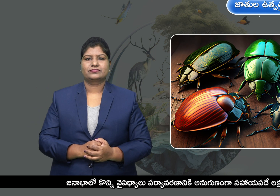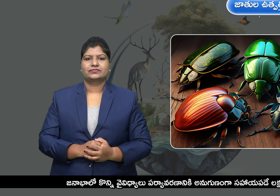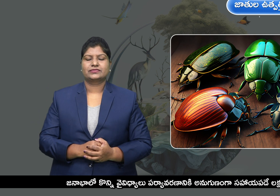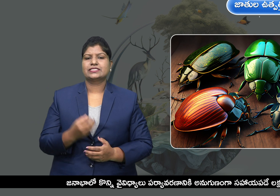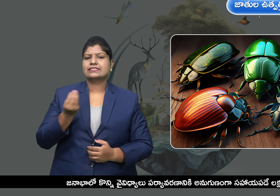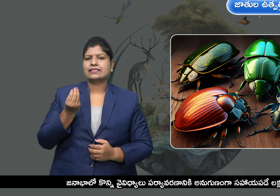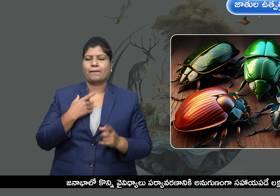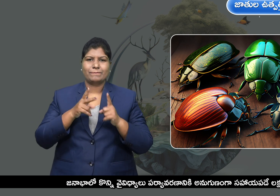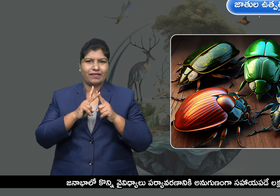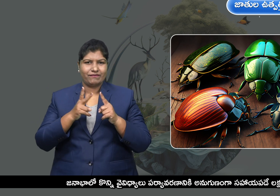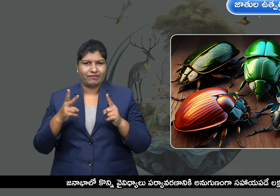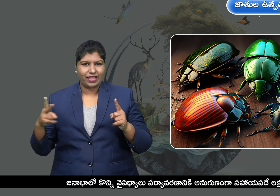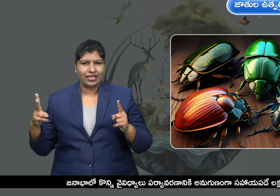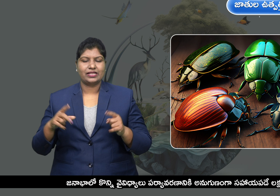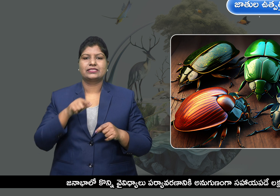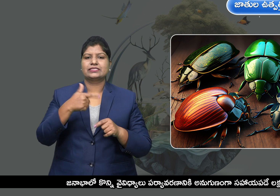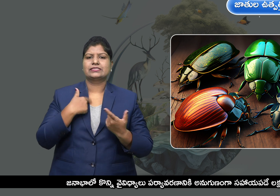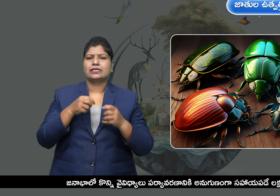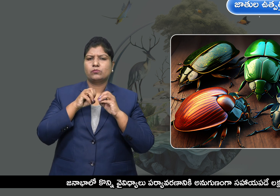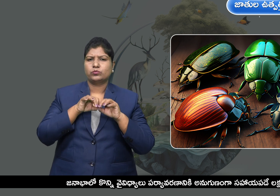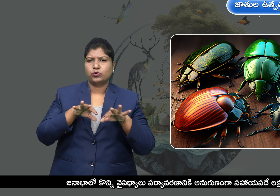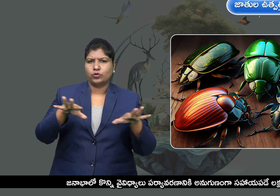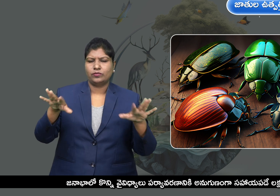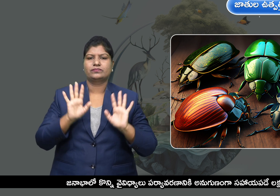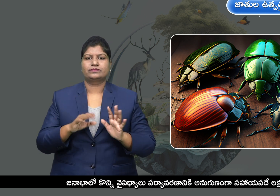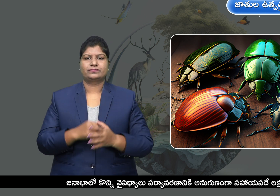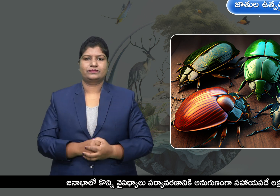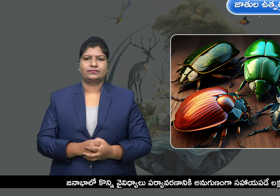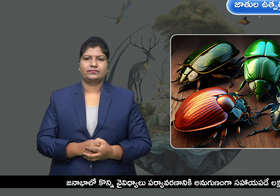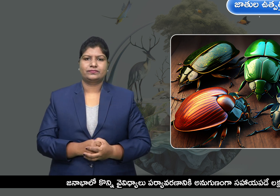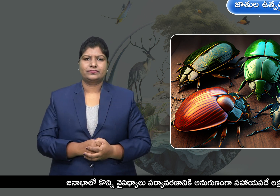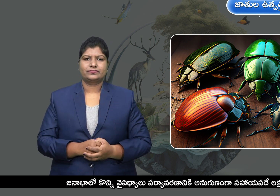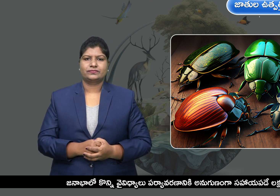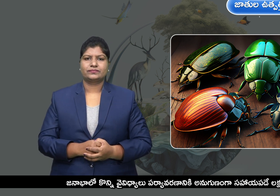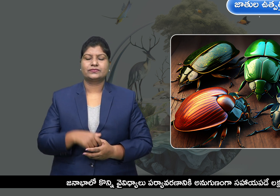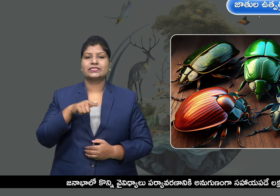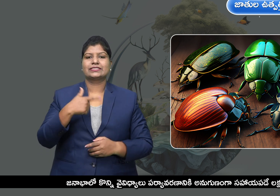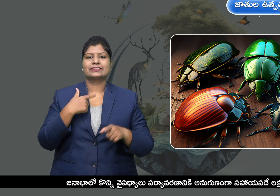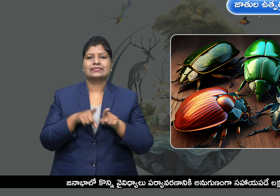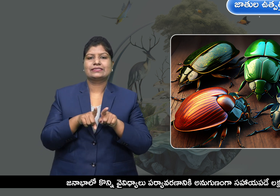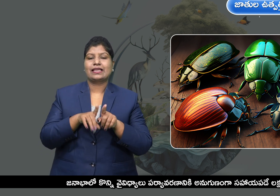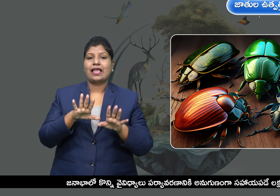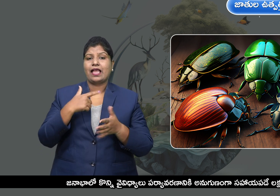జనాభాలో కొన్ని వైవిధ్యాలు పర్యావరణానికి అనుగుణంగా సహాయపడే లక్షణాలు.